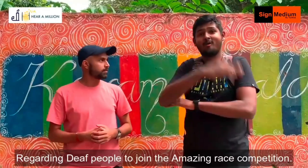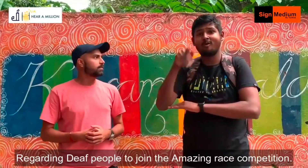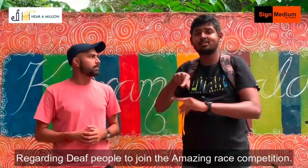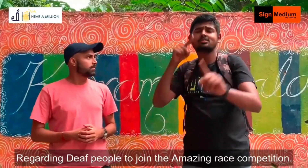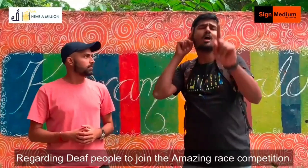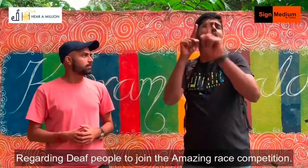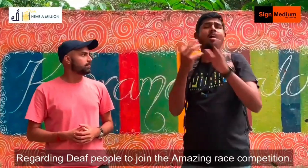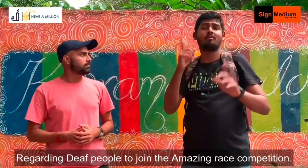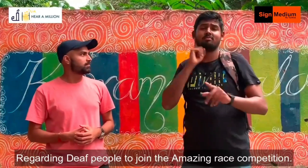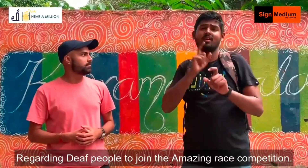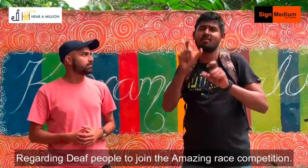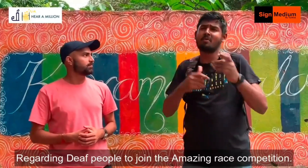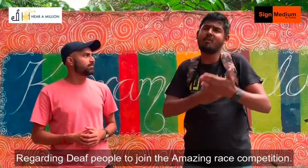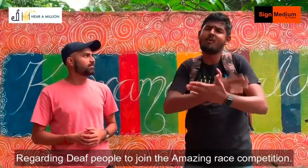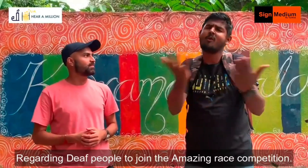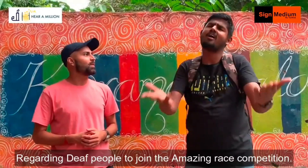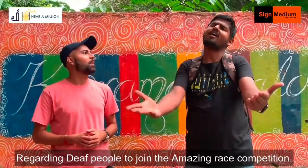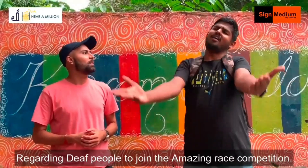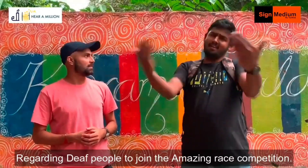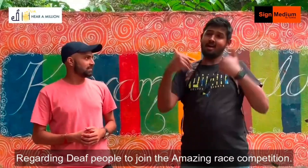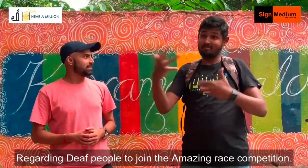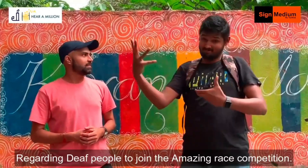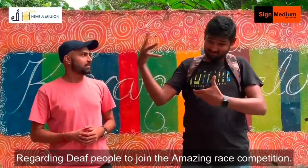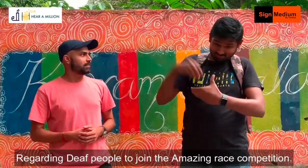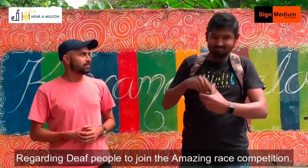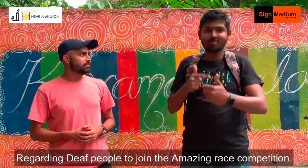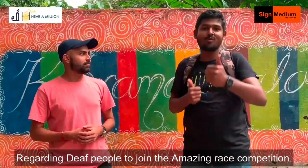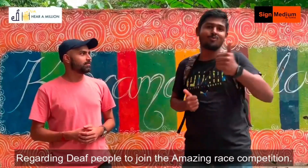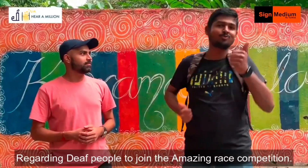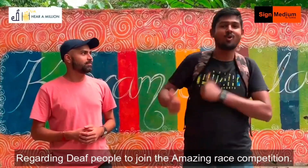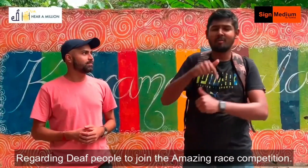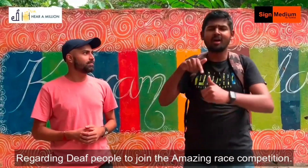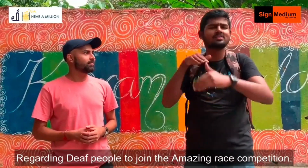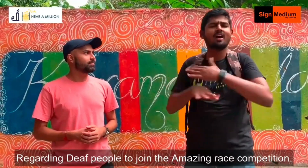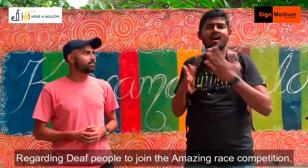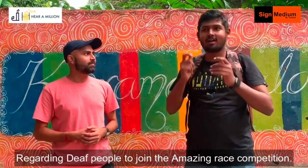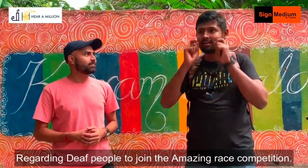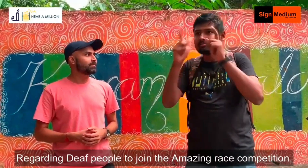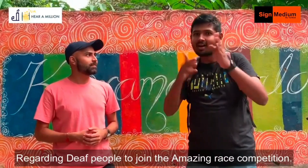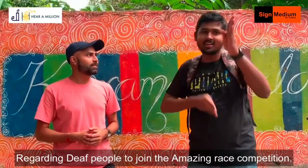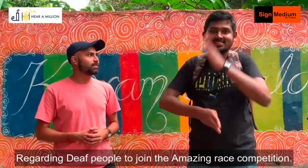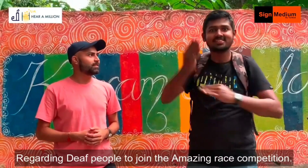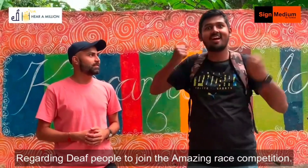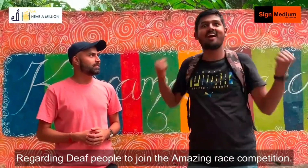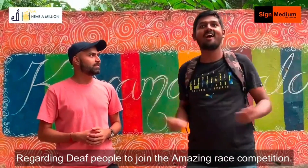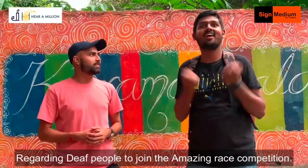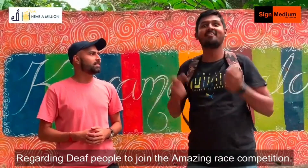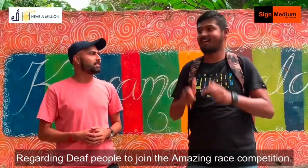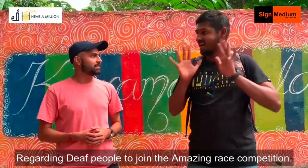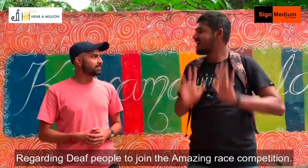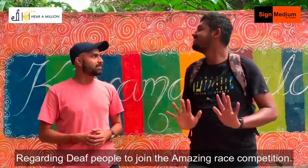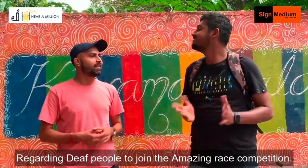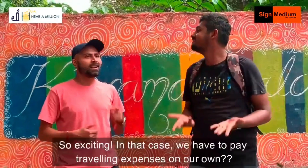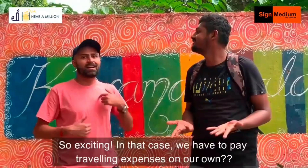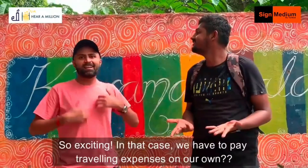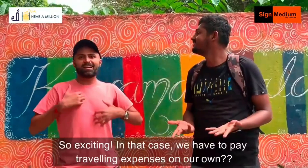हम अमेजिंग रेस का रहे हैं हम इसमें वह चाहते हैं की सभी बदले लोग आए और अमेजिंग रेस